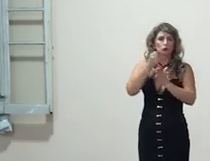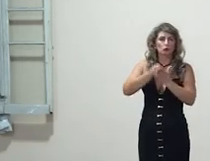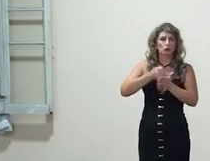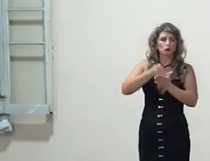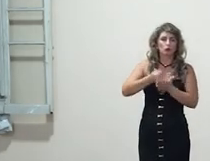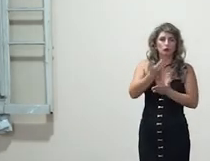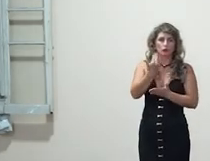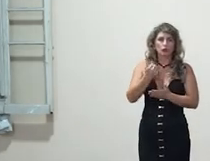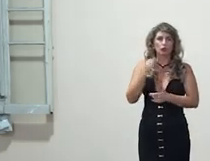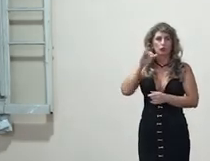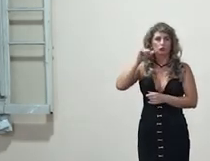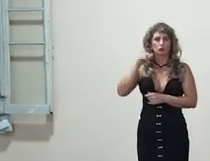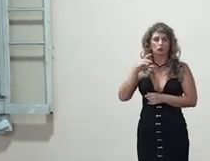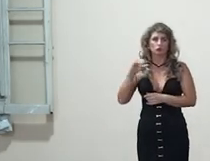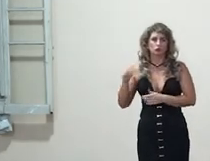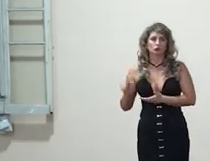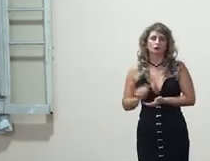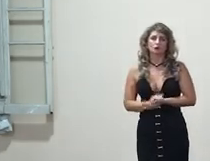Juca.